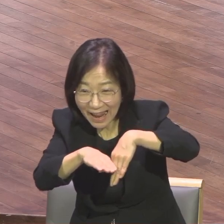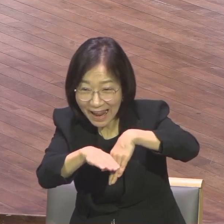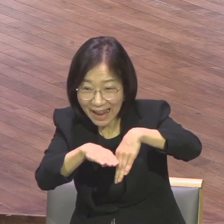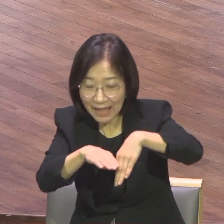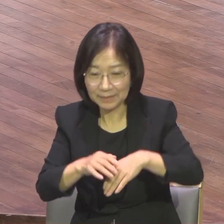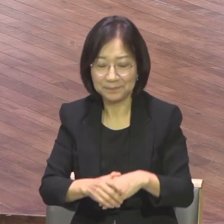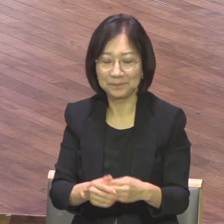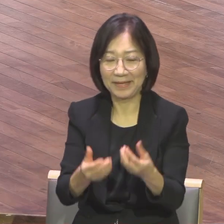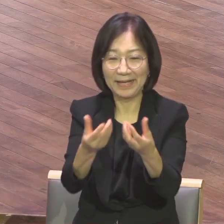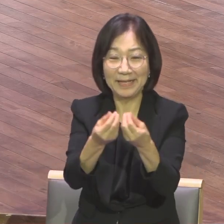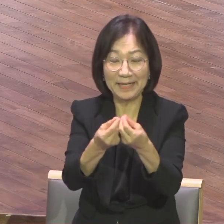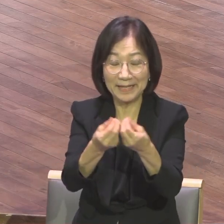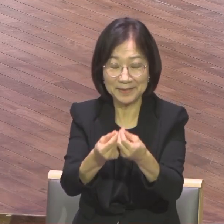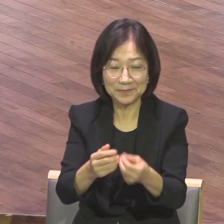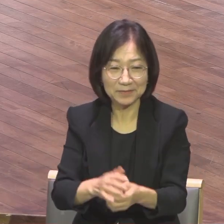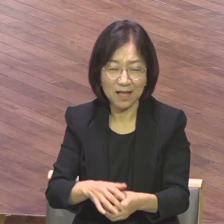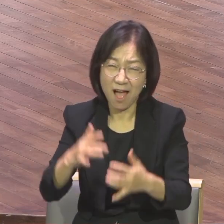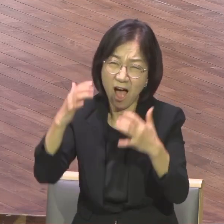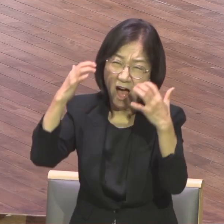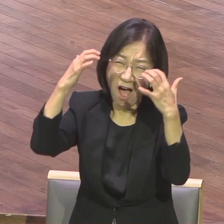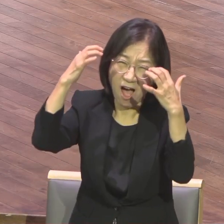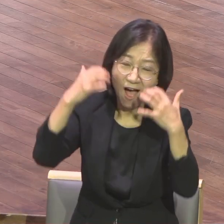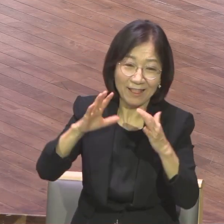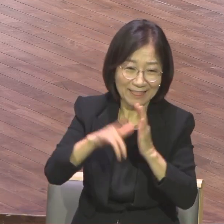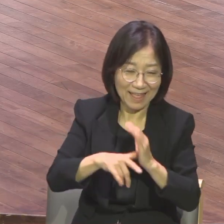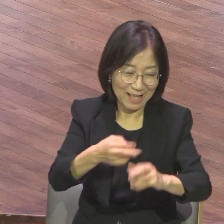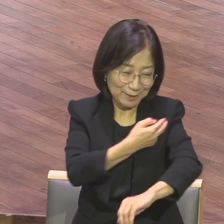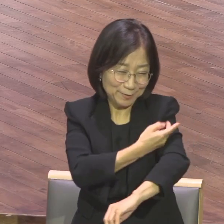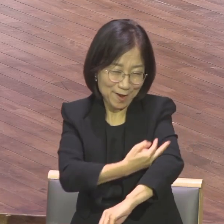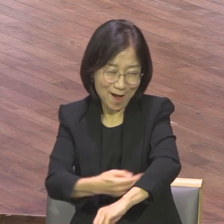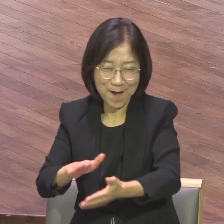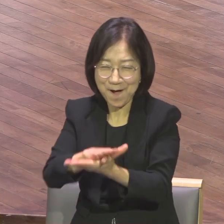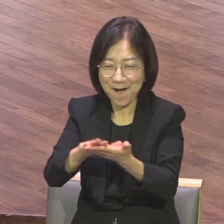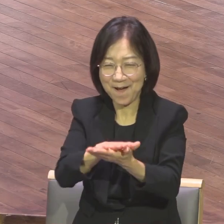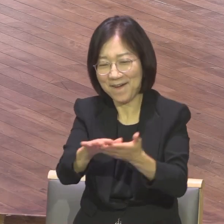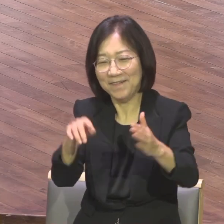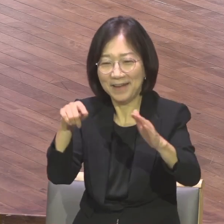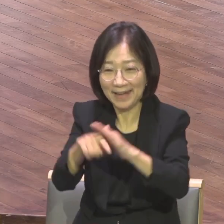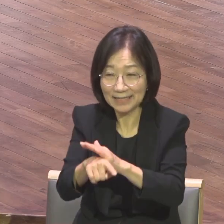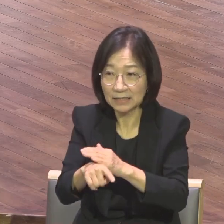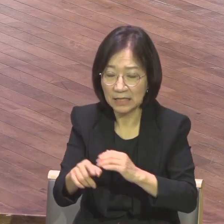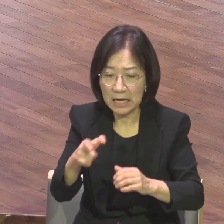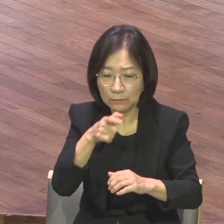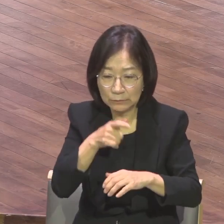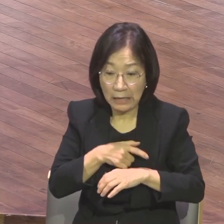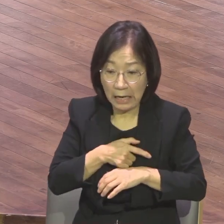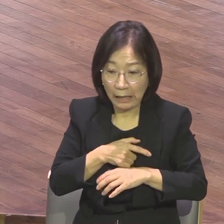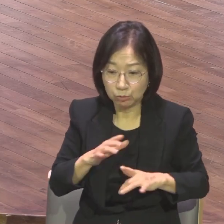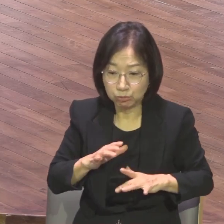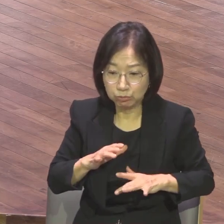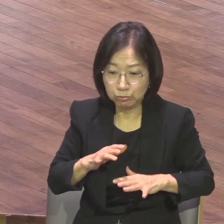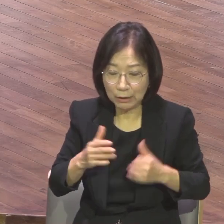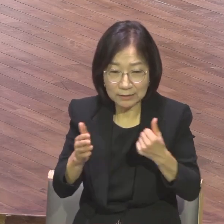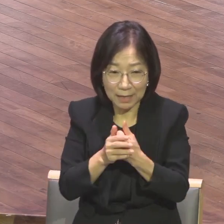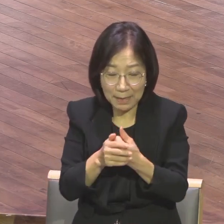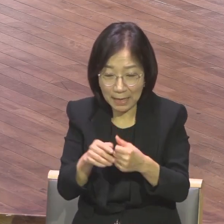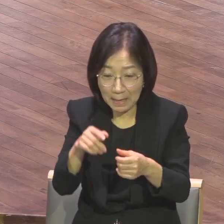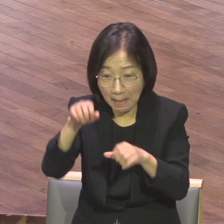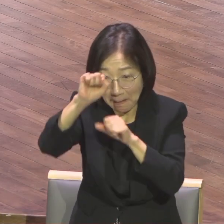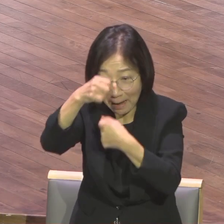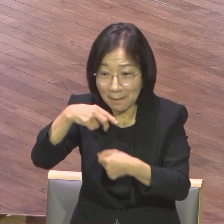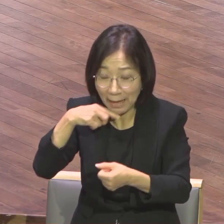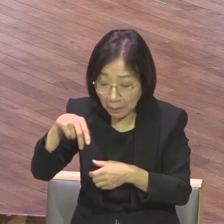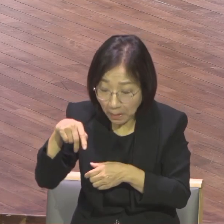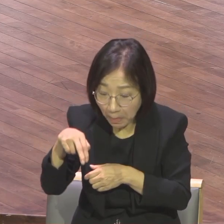수영장 갔는데 그건 더운 여름에 햇빛이 짱짱 겁이 나가지고 발목만 축축축 그런 사람들 있잖아요. 발목만 뭐 발목만 담그어도